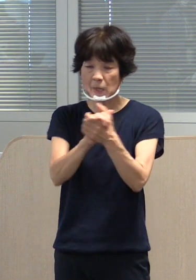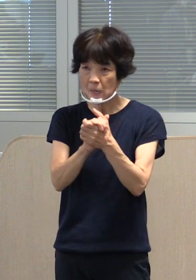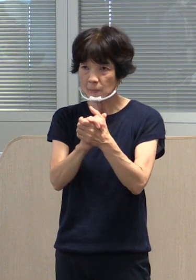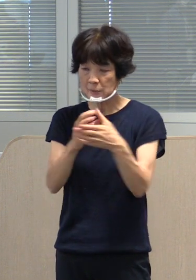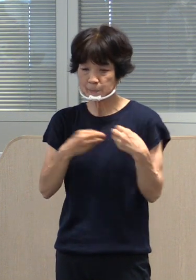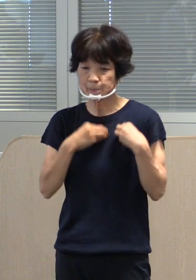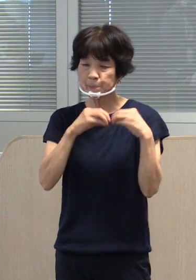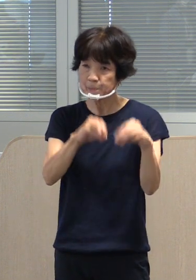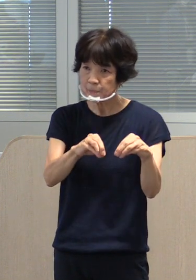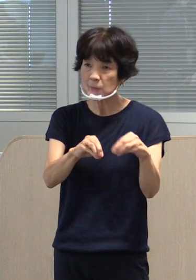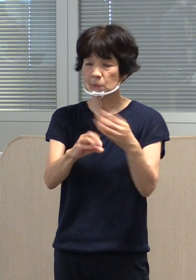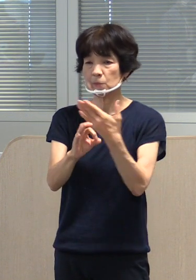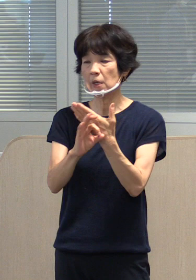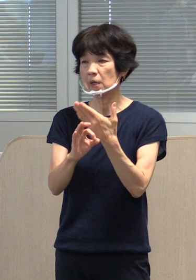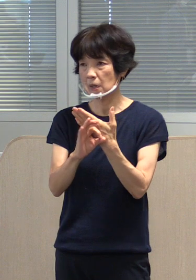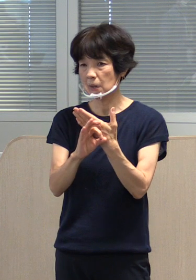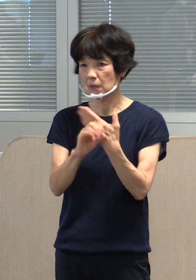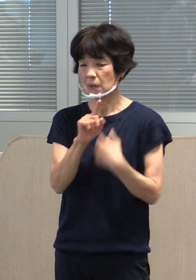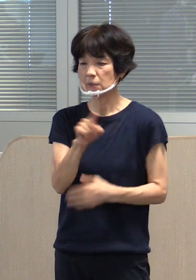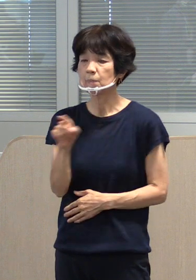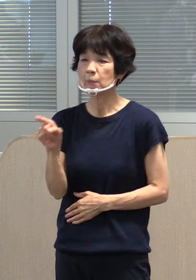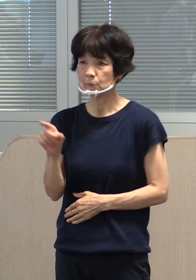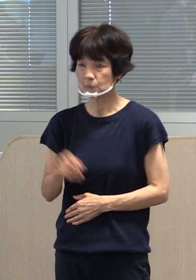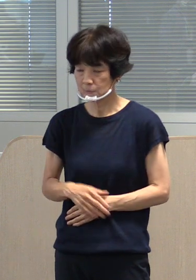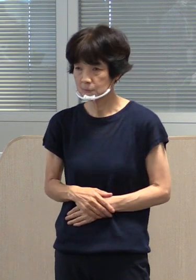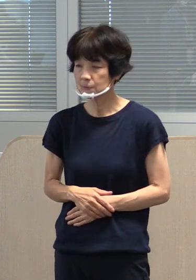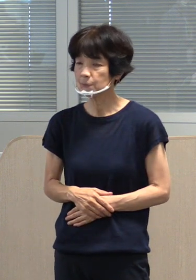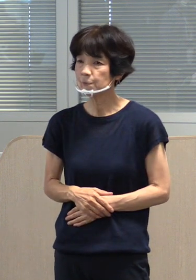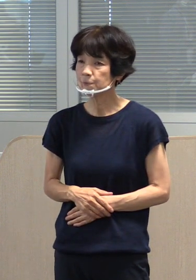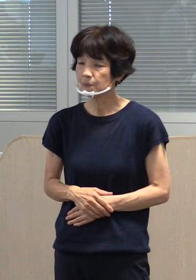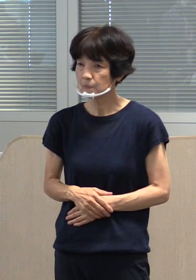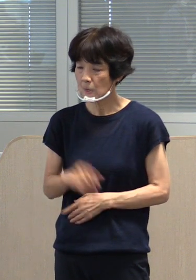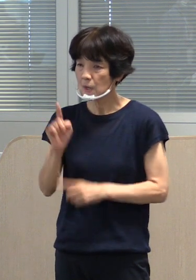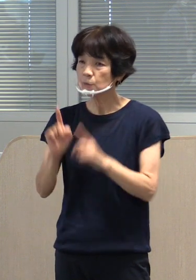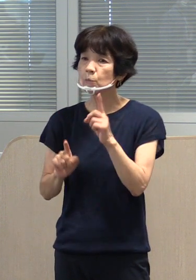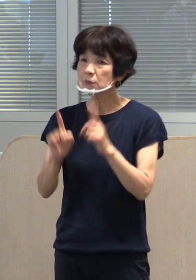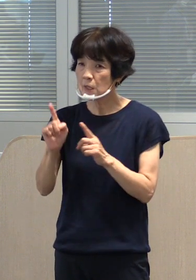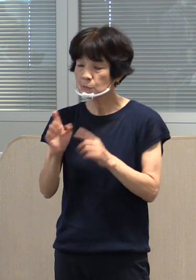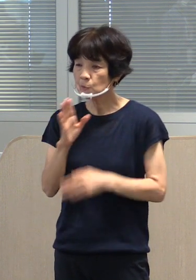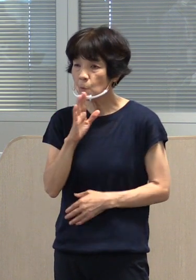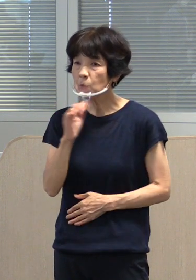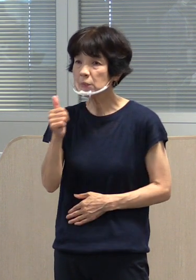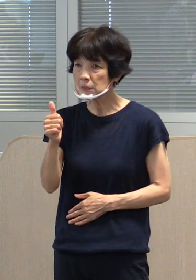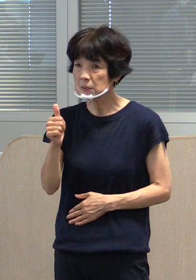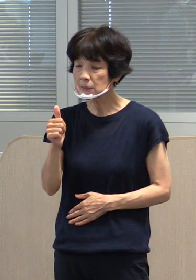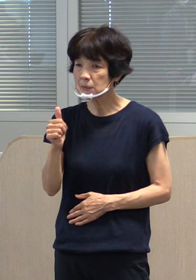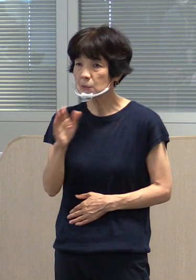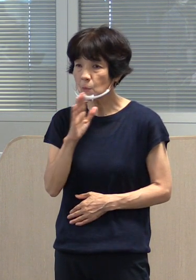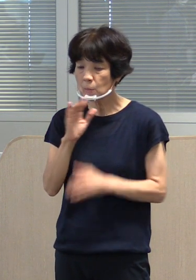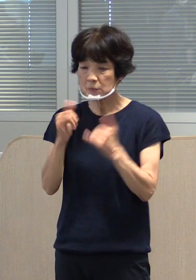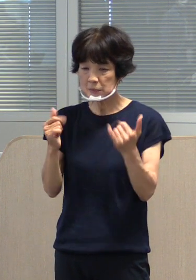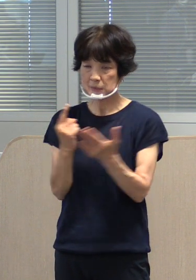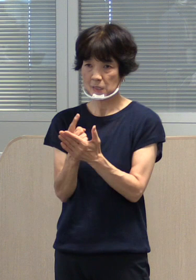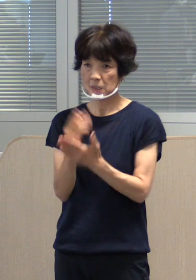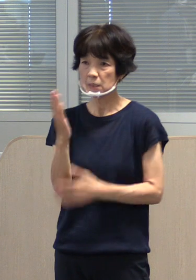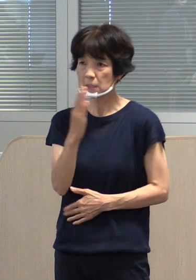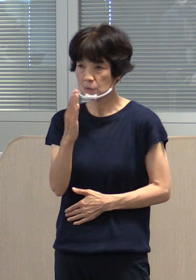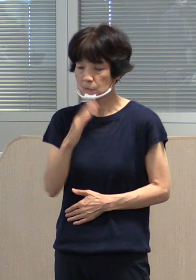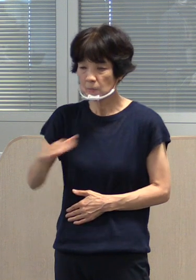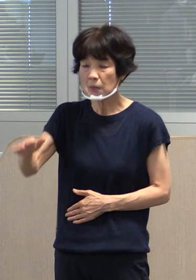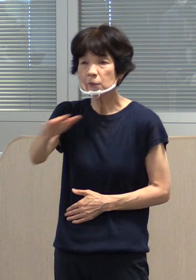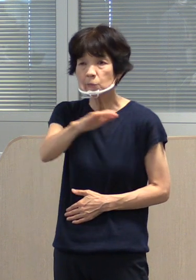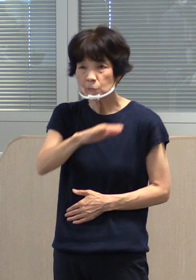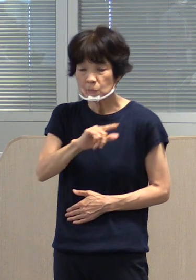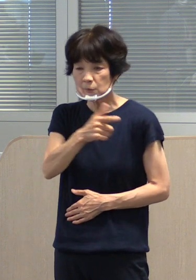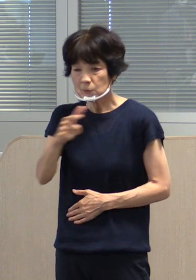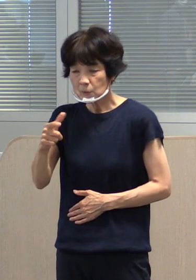せてしまうという事例が見えます。いずれ本人だけではなくて、周りの人も非常にい